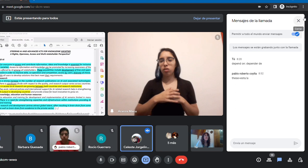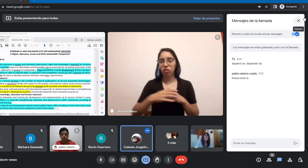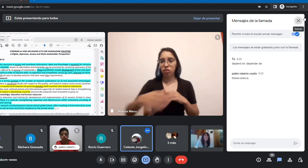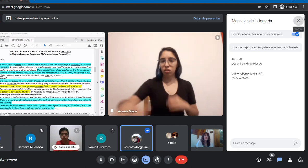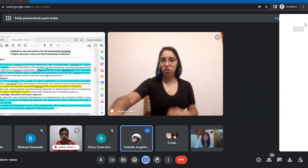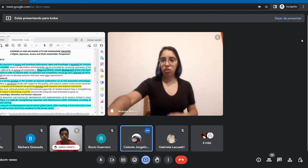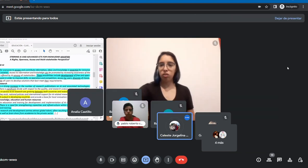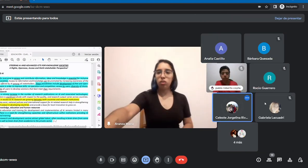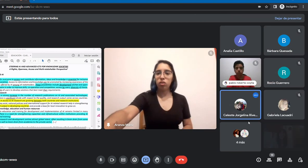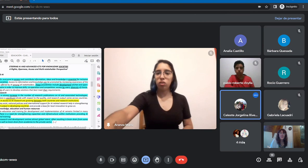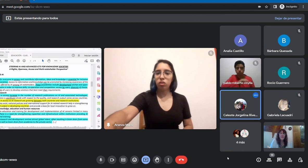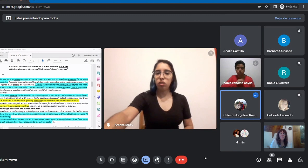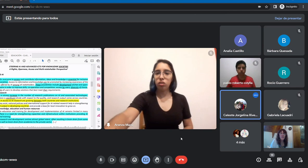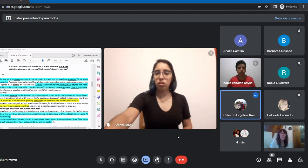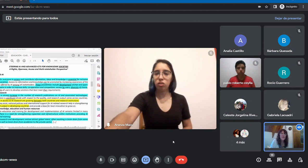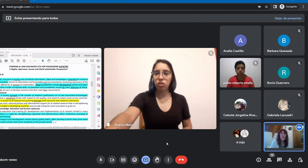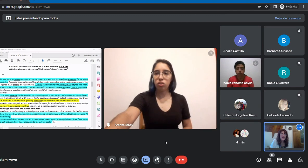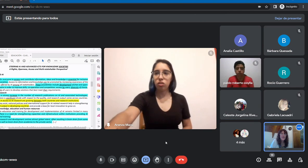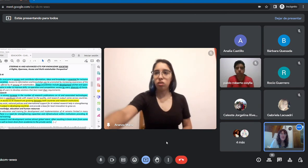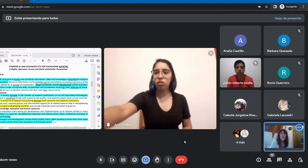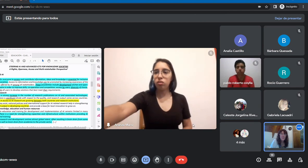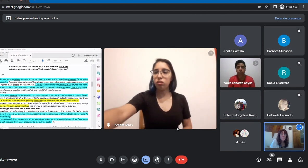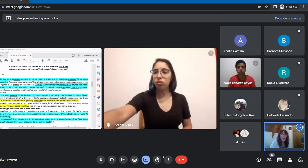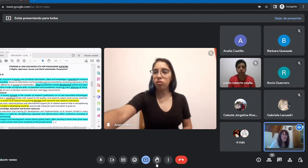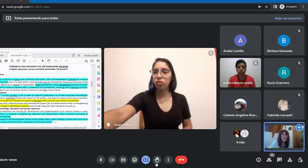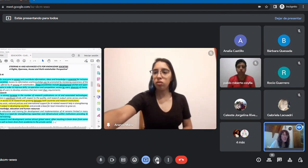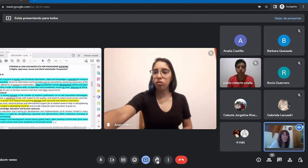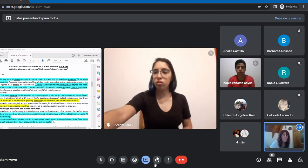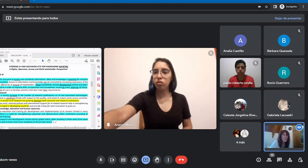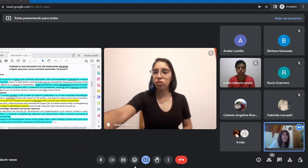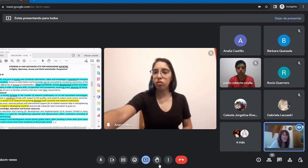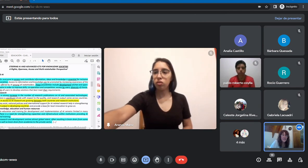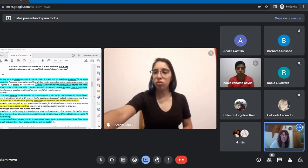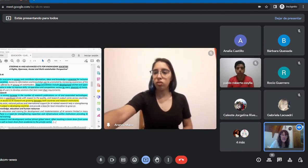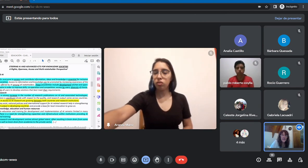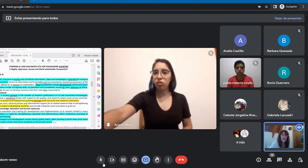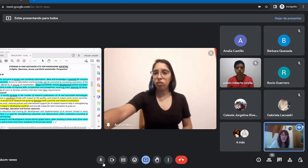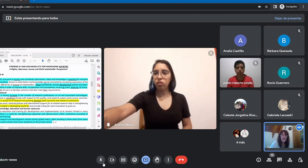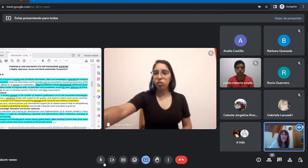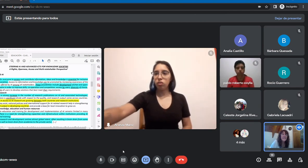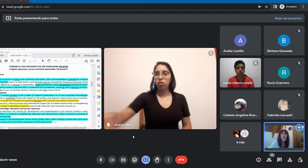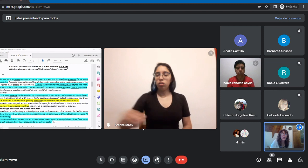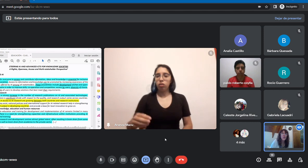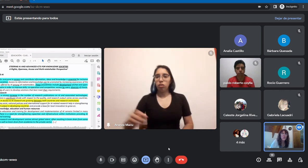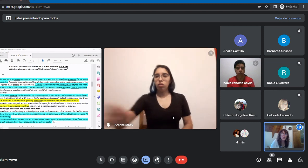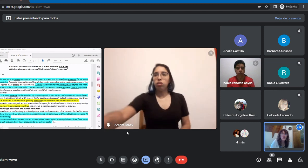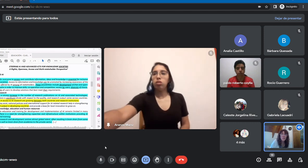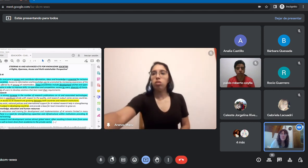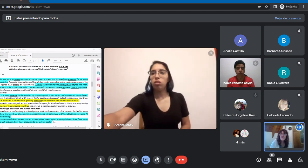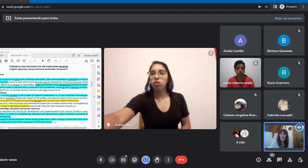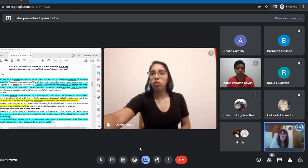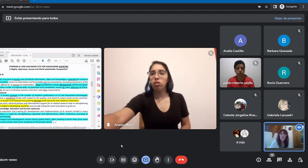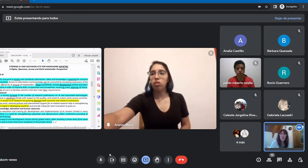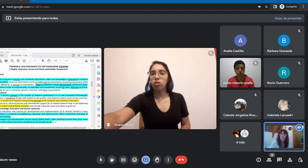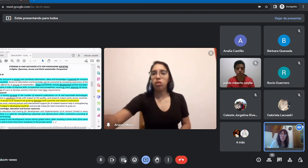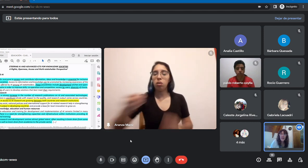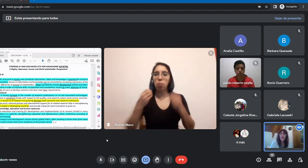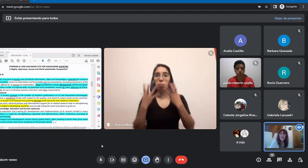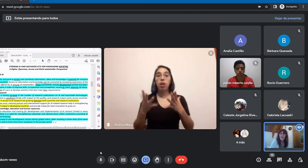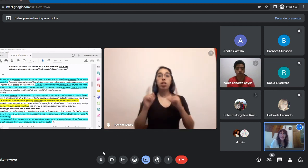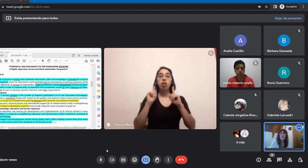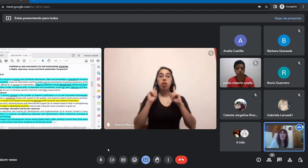Sí, profe. Bueno. Bueno, entonces nos vemos. Y cinco les consulto a ver si hay alguna otra